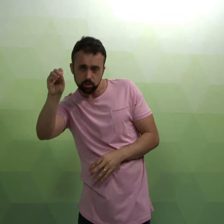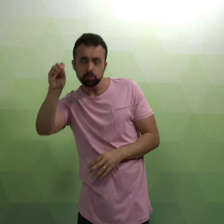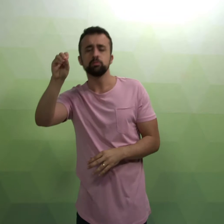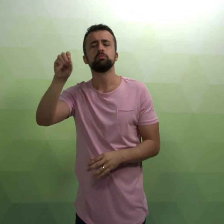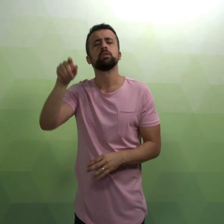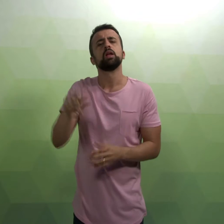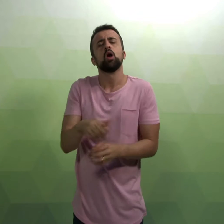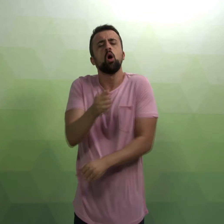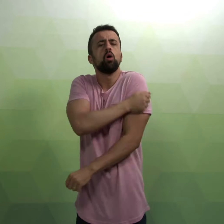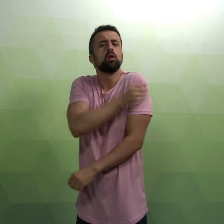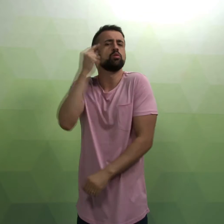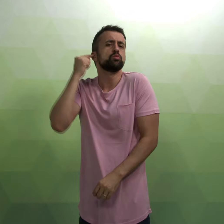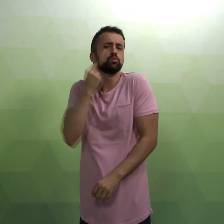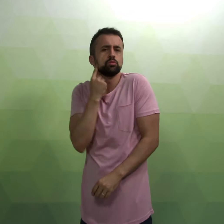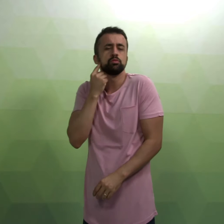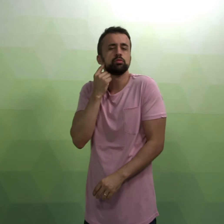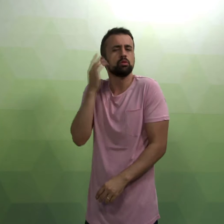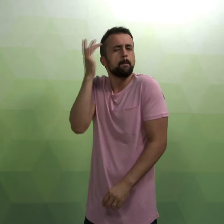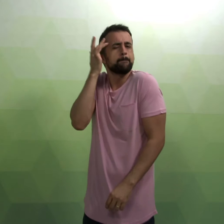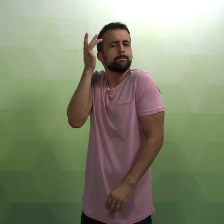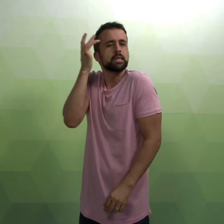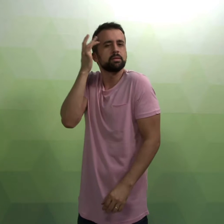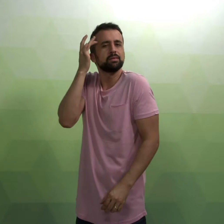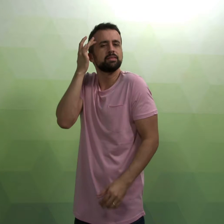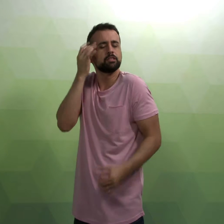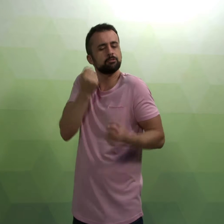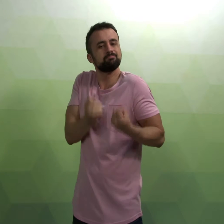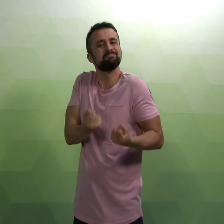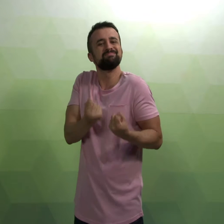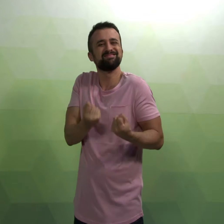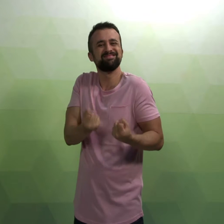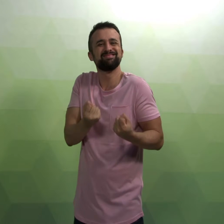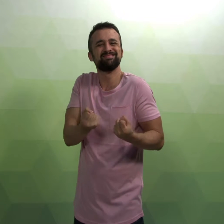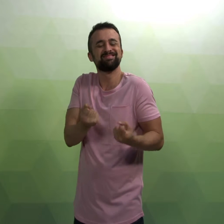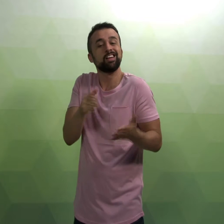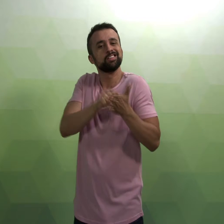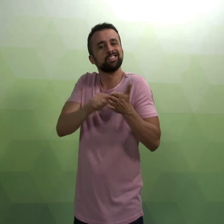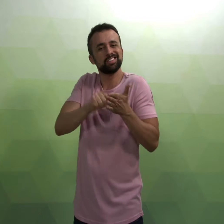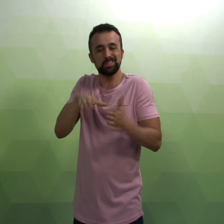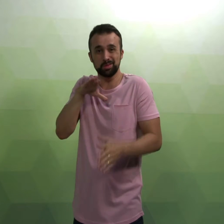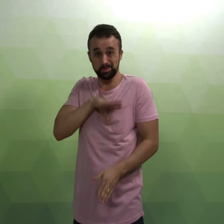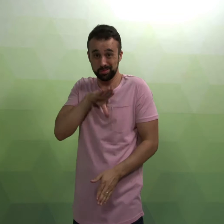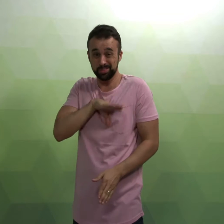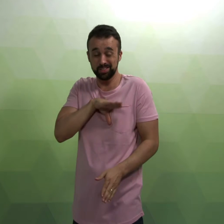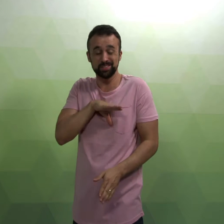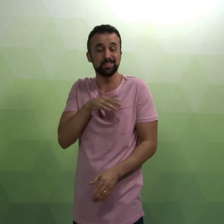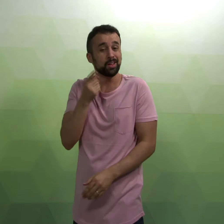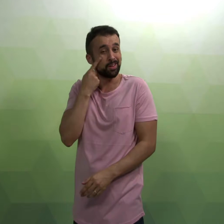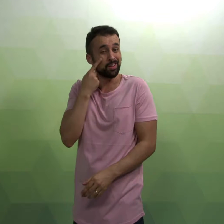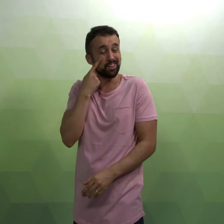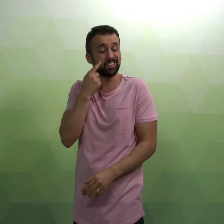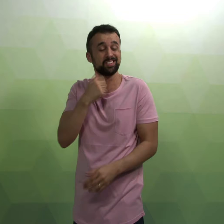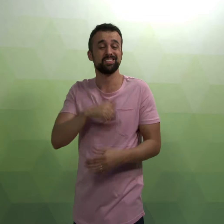O aluno surdo já tem uma maturidade sólida na escrita do português. Dêem uma